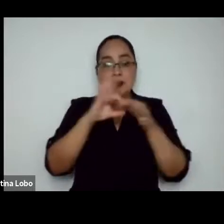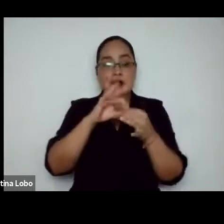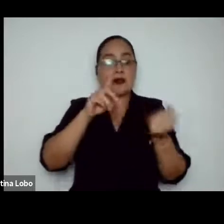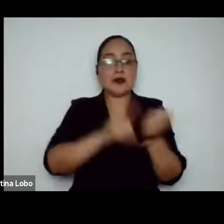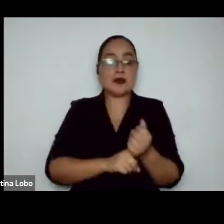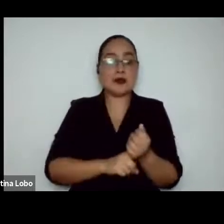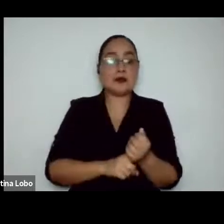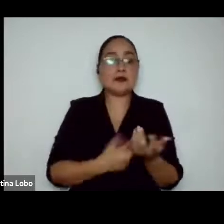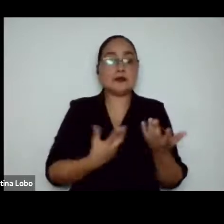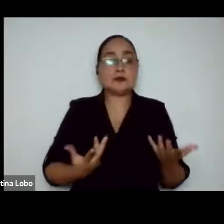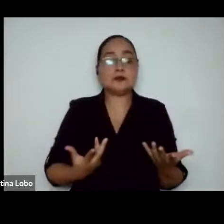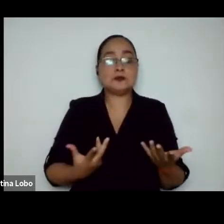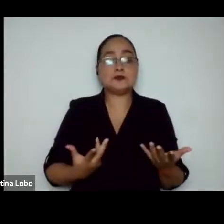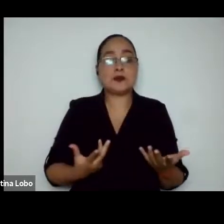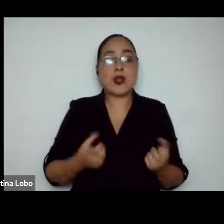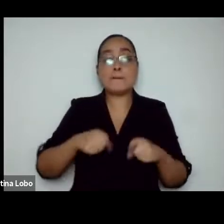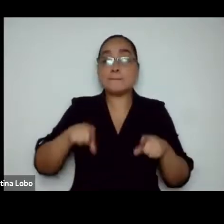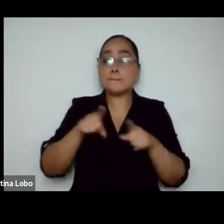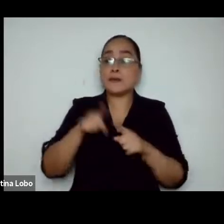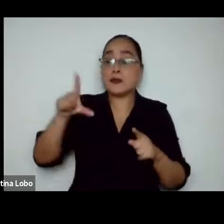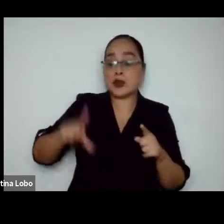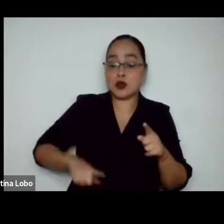situación, entonces el Estado tiene que ayudar,